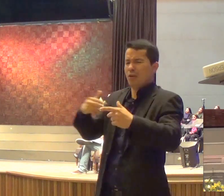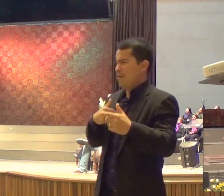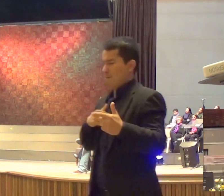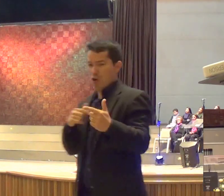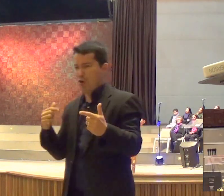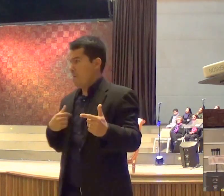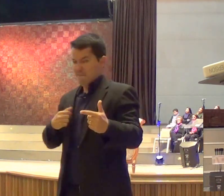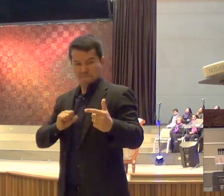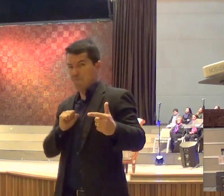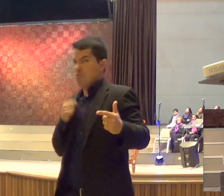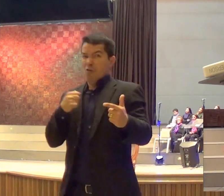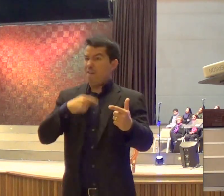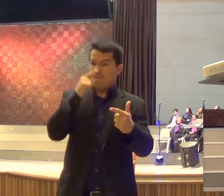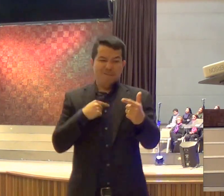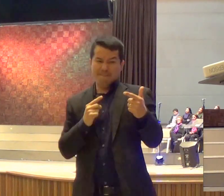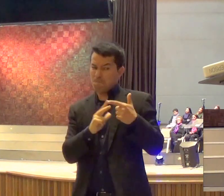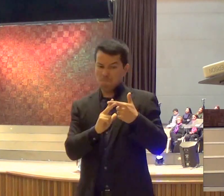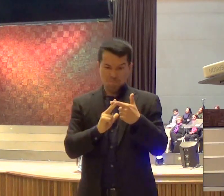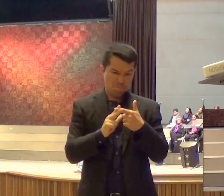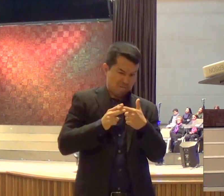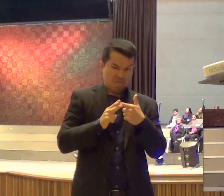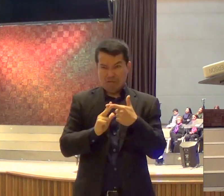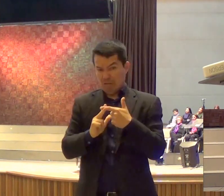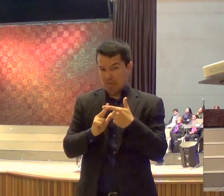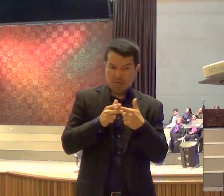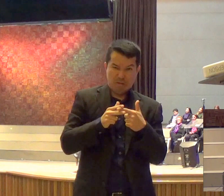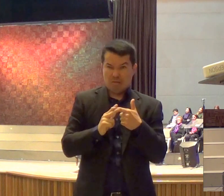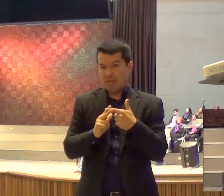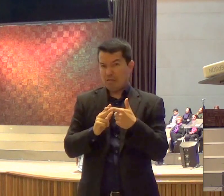a solução para o problema